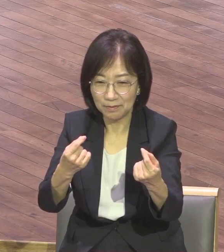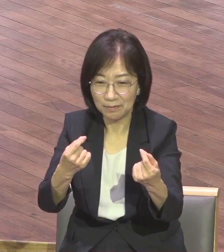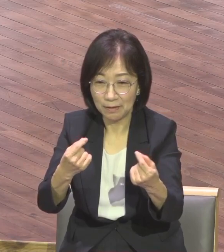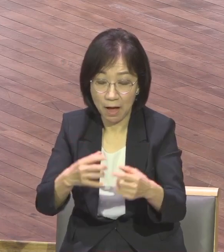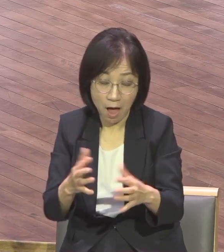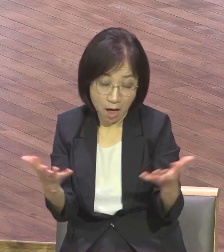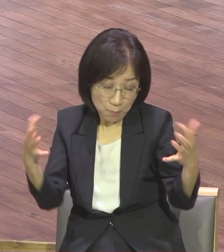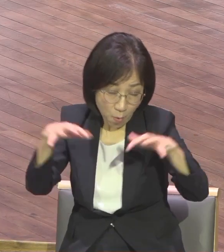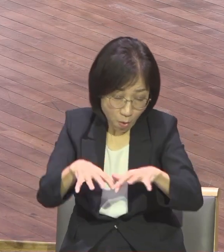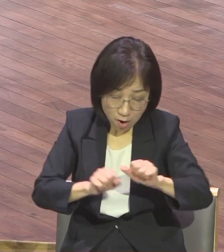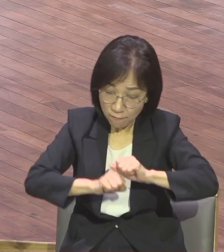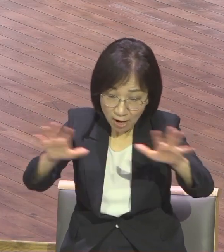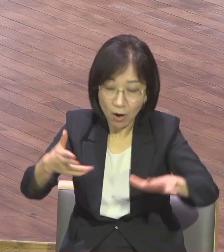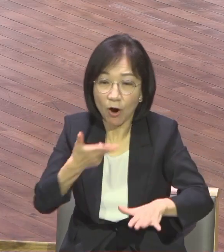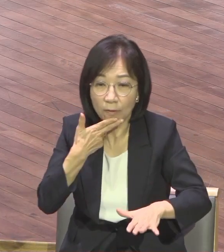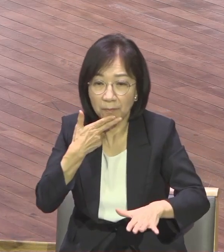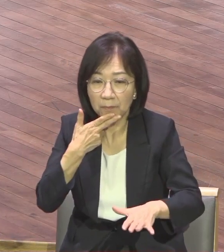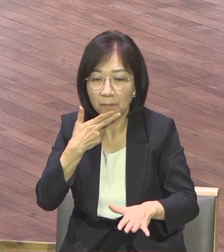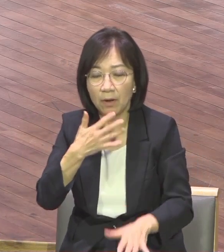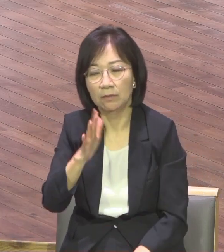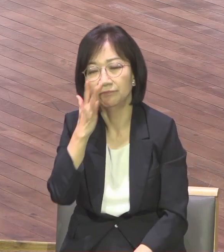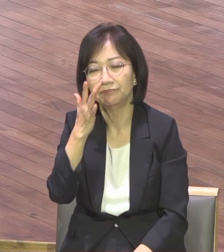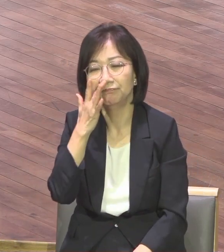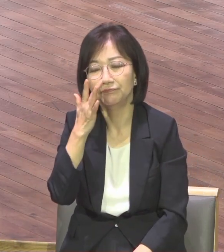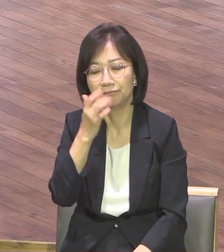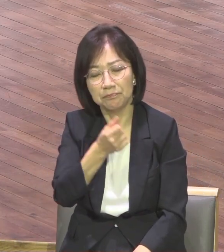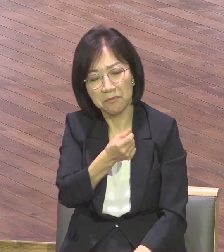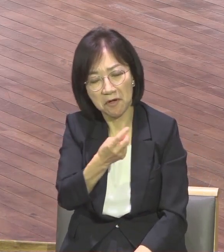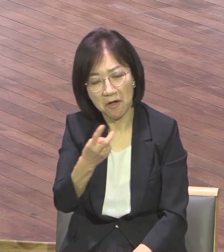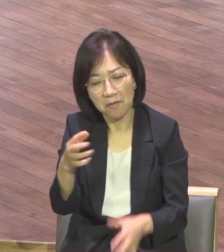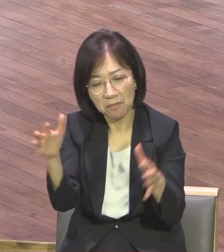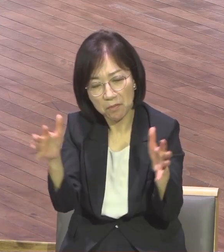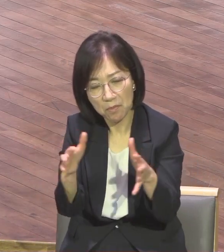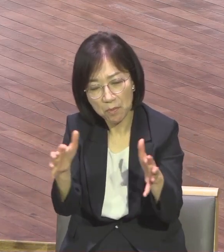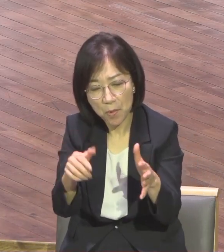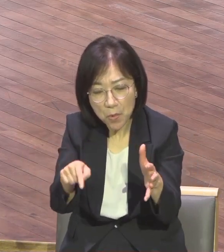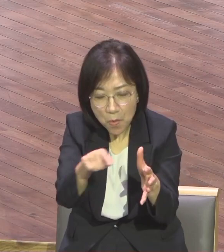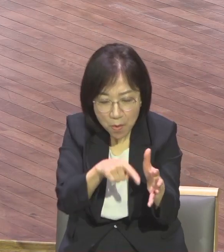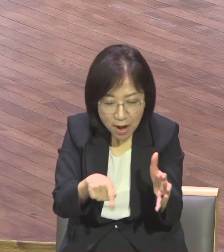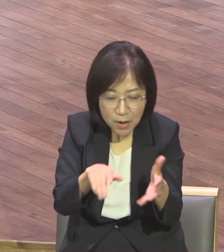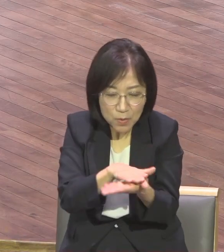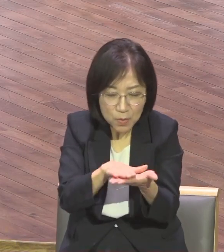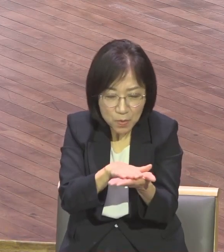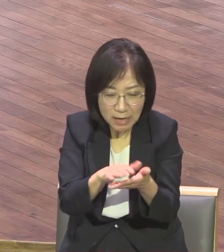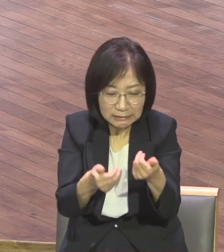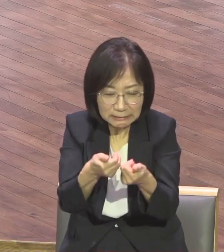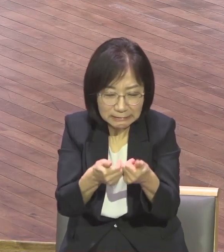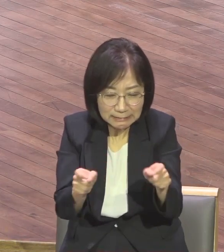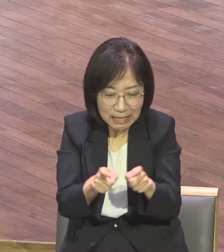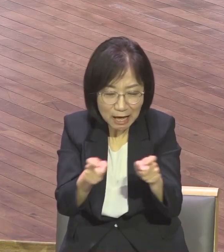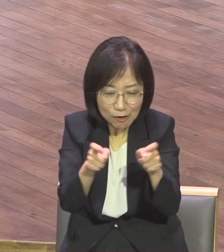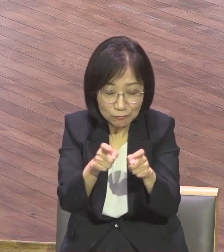모이고 흩어지지 않으면 그래 썩어버려요. 고정돼버려요. 우리끼리 모여서. 맨날